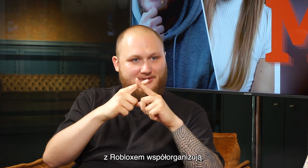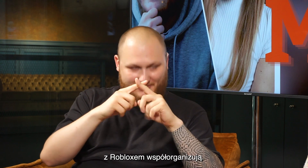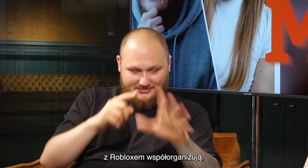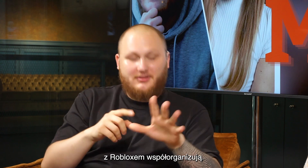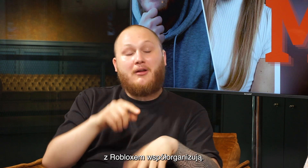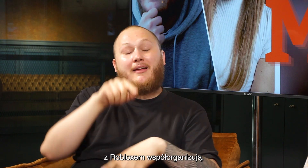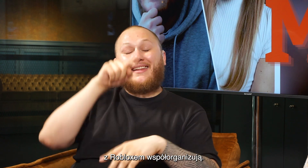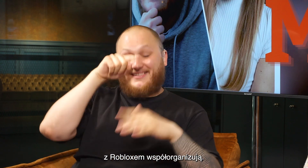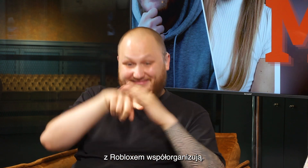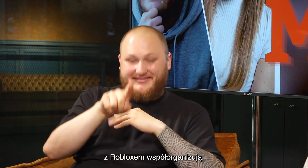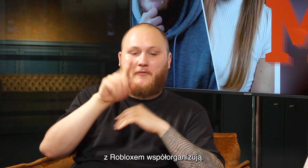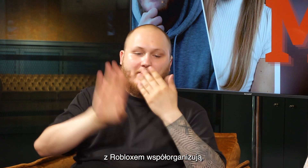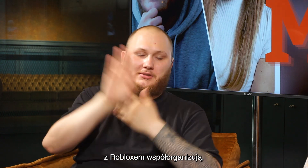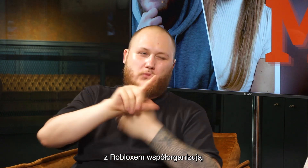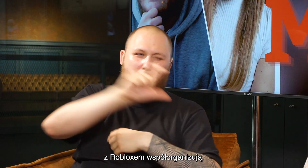z Robloxem, współorganizują.